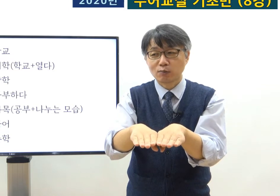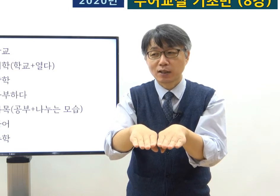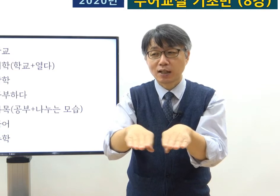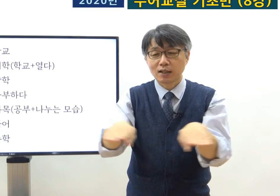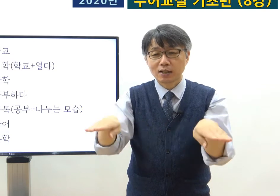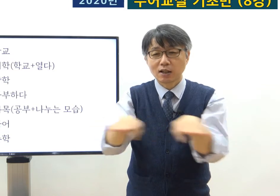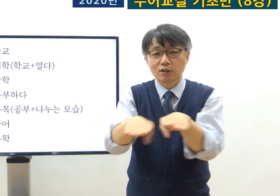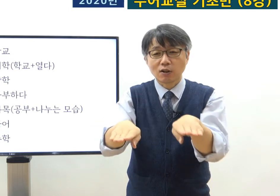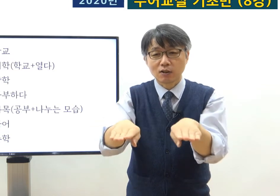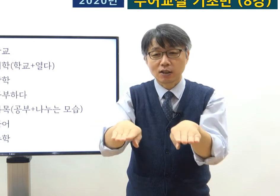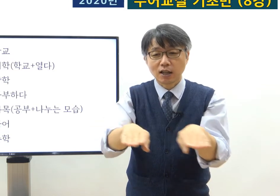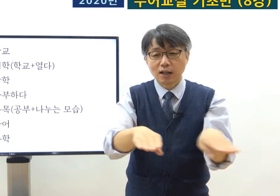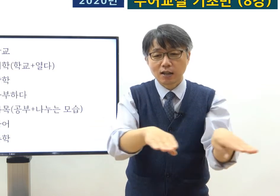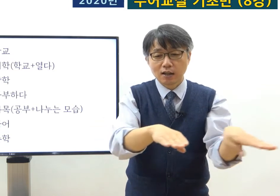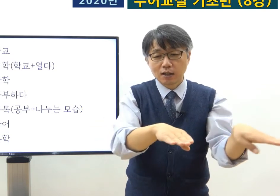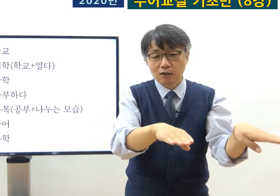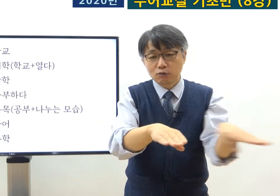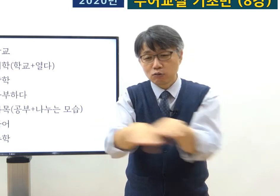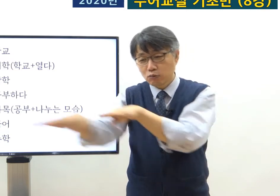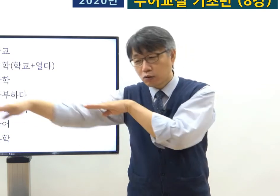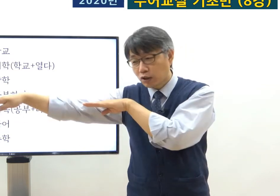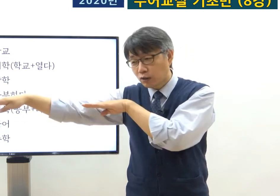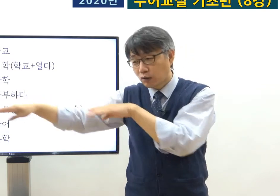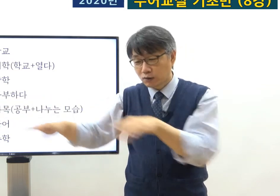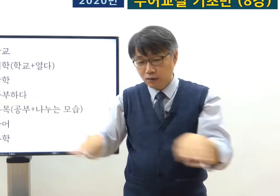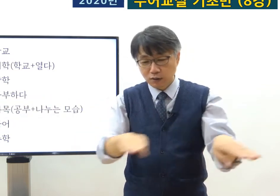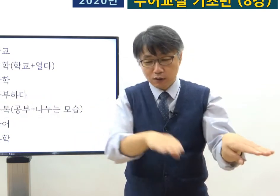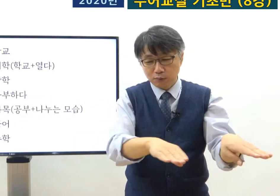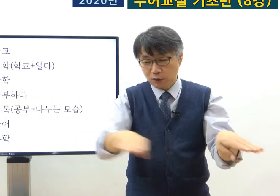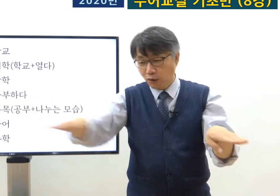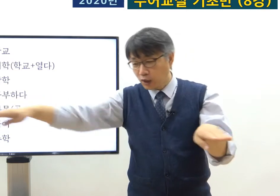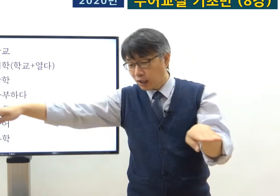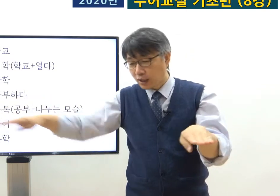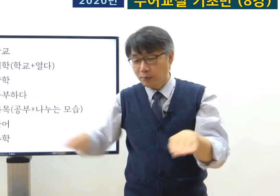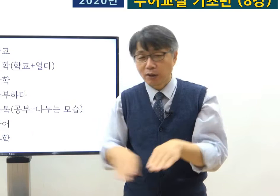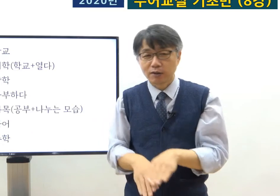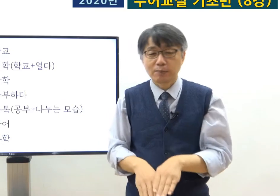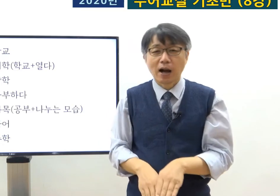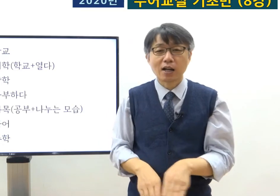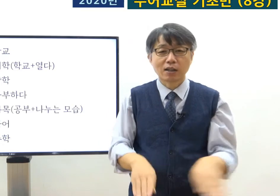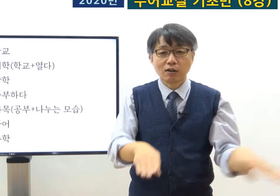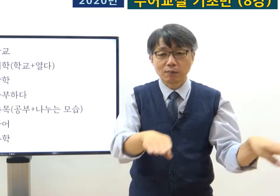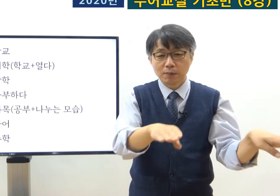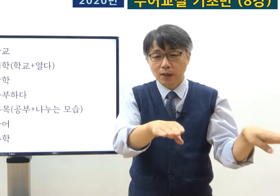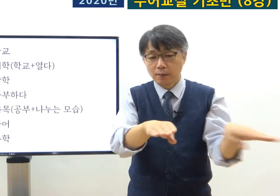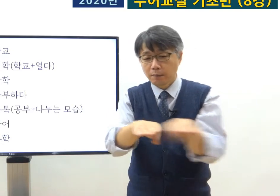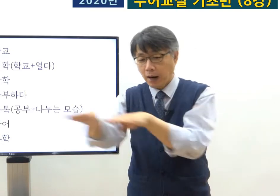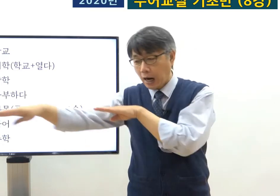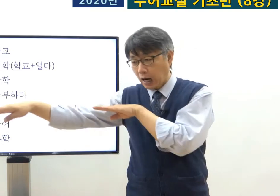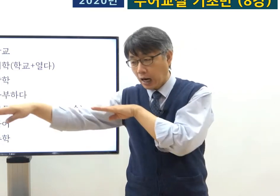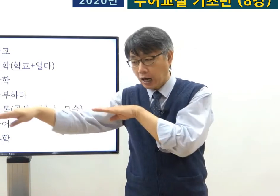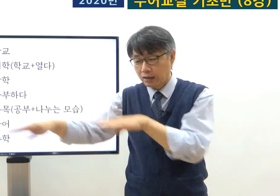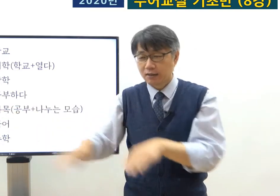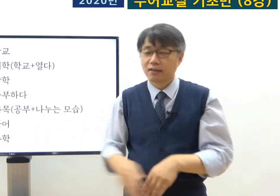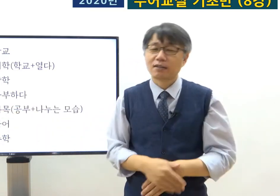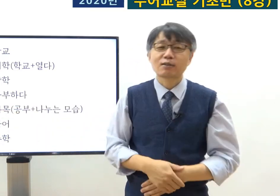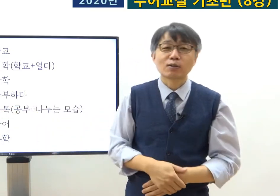수어입니다. 결석인데 쭉 쳐서 여기서부터 여기까지 가면 방학이에요. 방학.